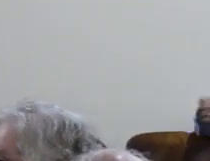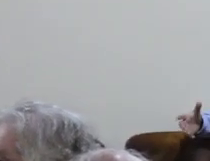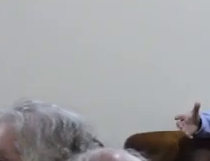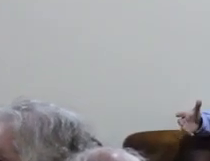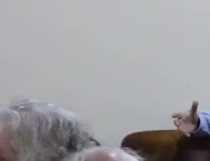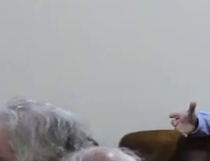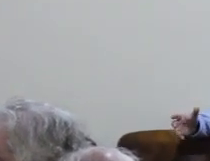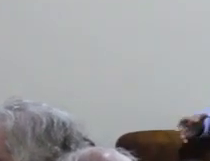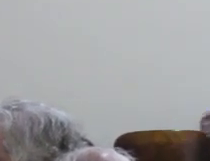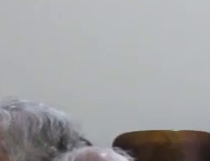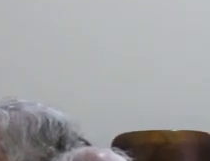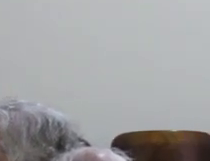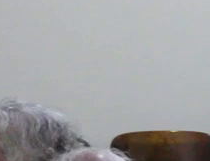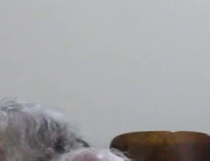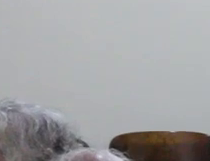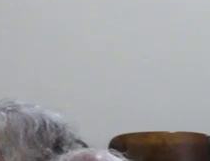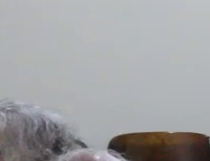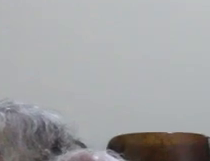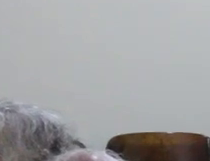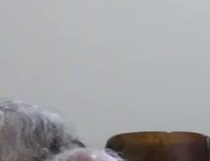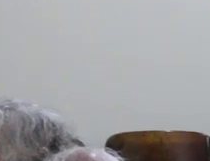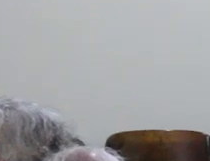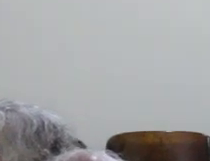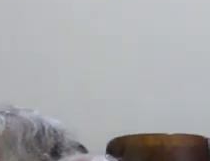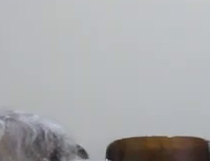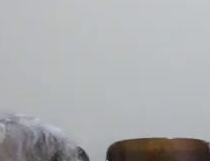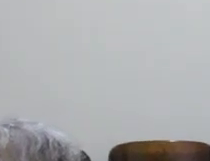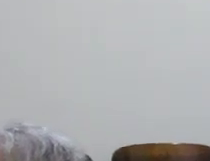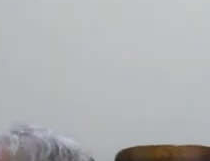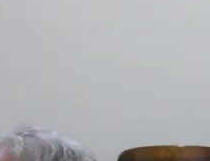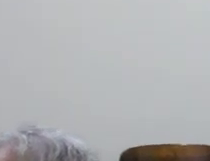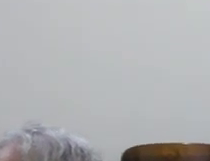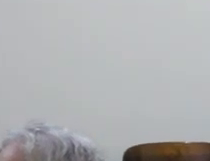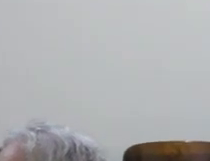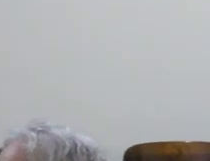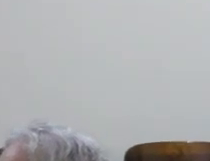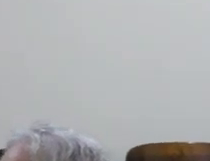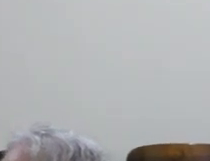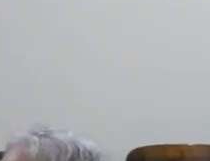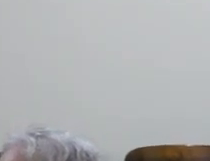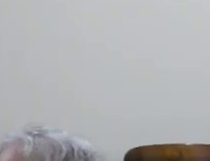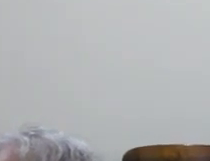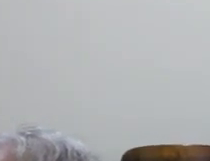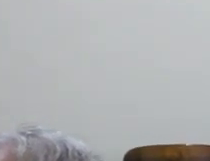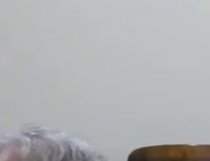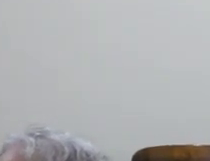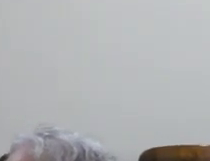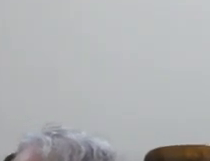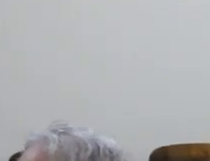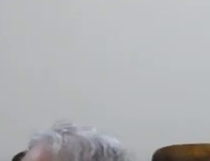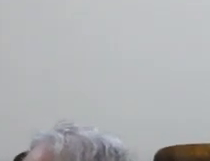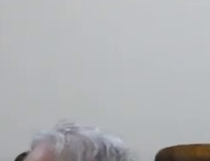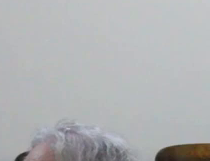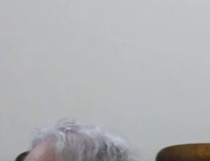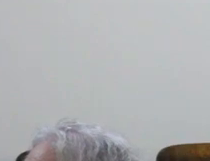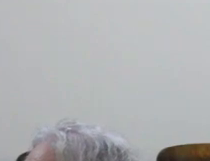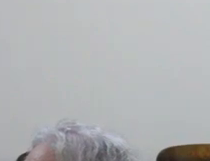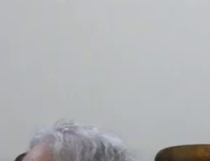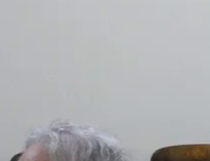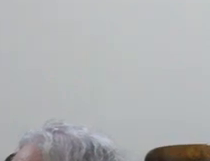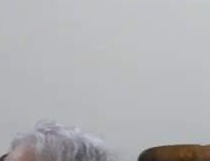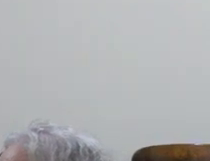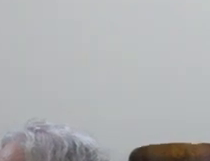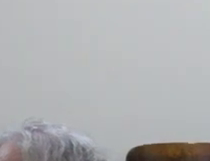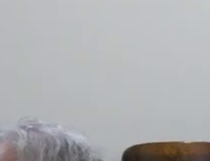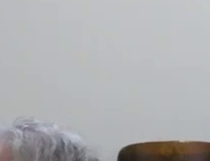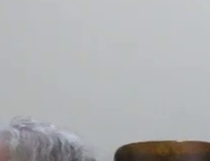com o nosso corpo? O nosso corpo, ele define o horário do comércio, dos restaurantes, dos hotéis.